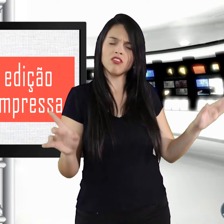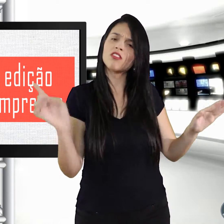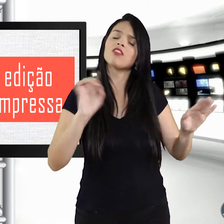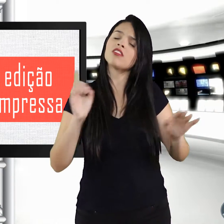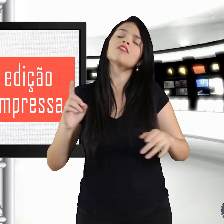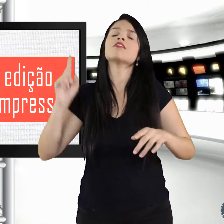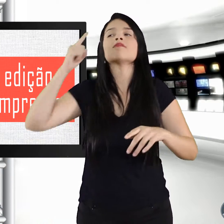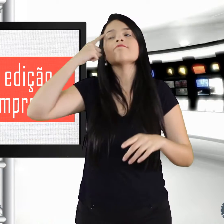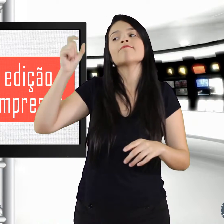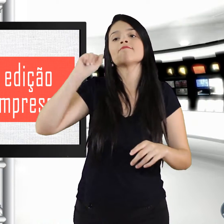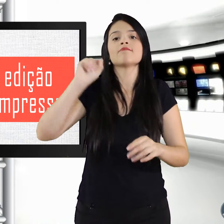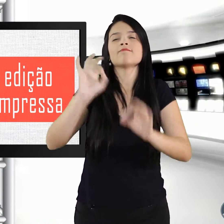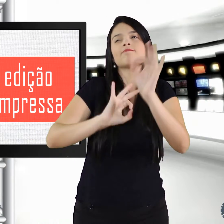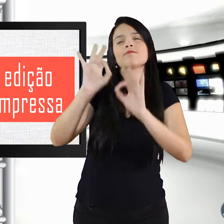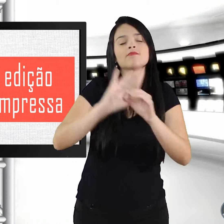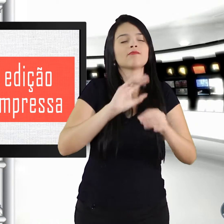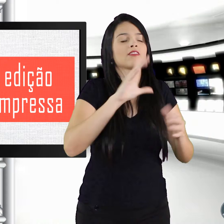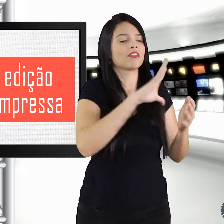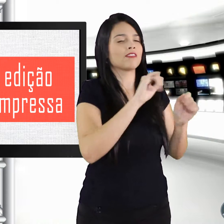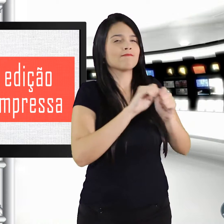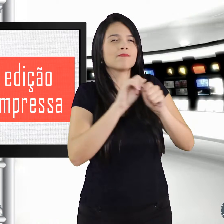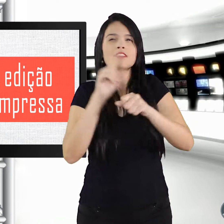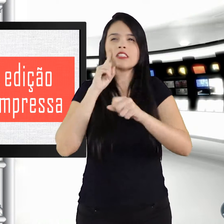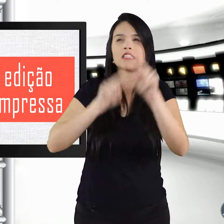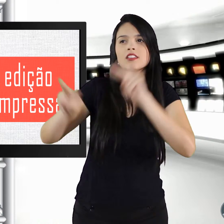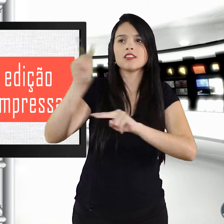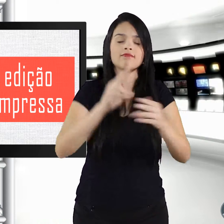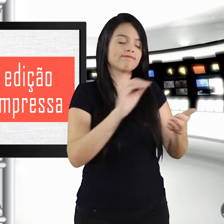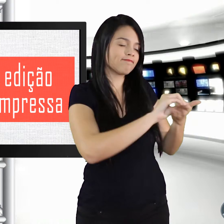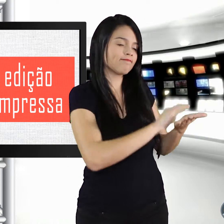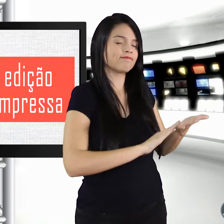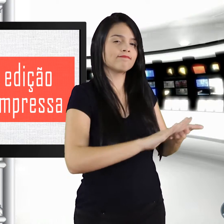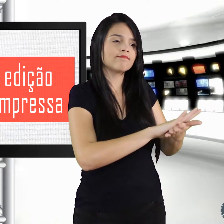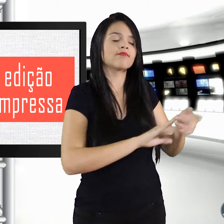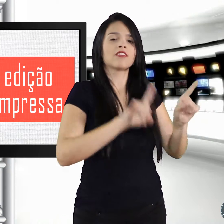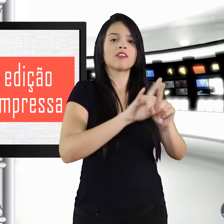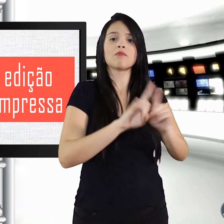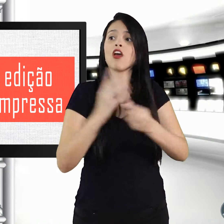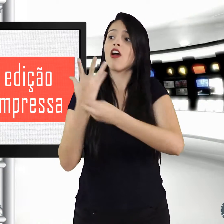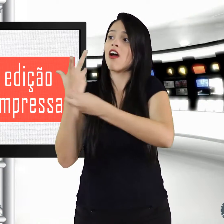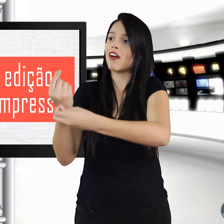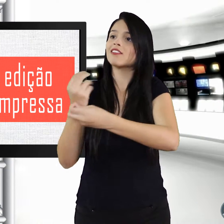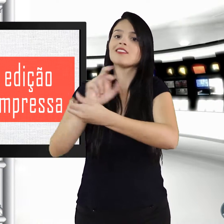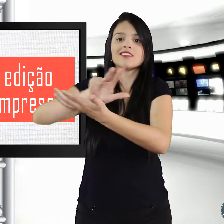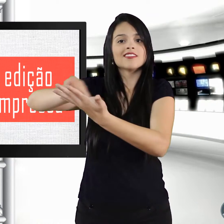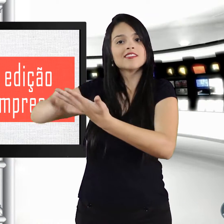espaço, inclusive obras de artes, a arquitetura de maneira fiel. É possível, por exemplo, reproduzir um